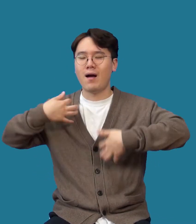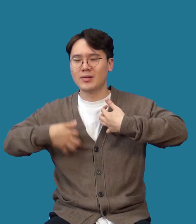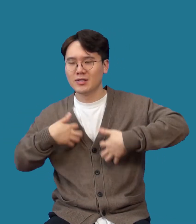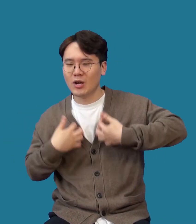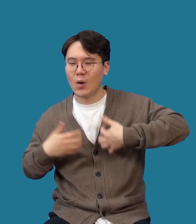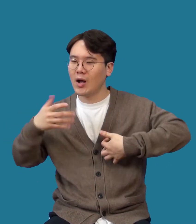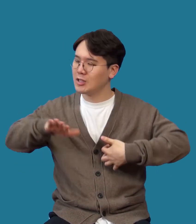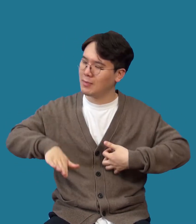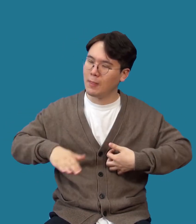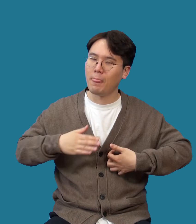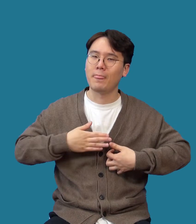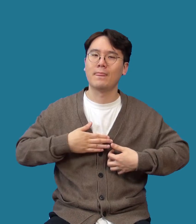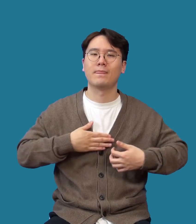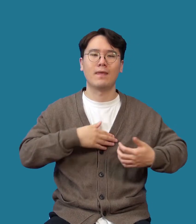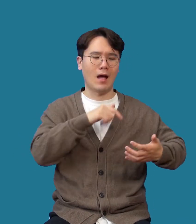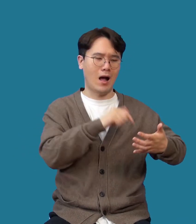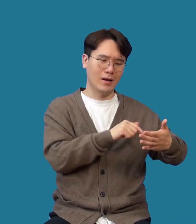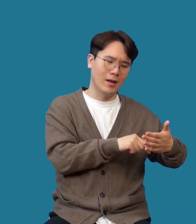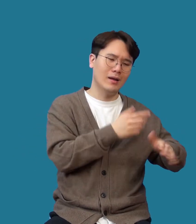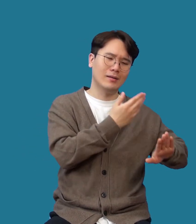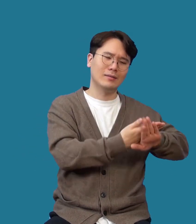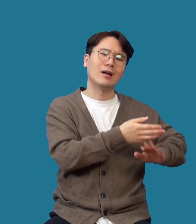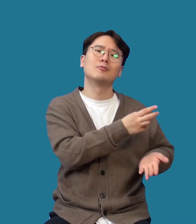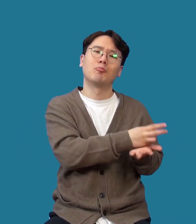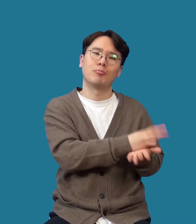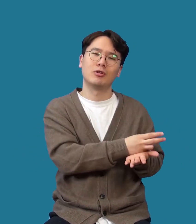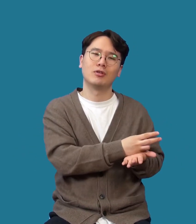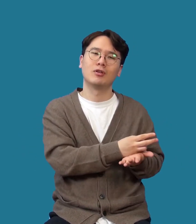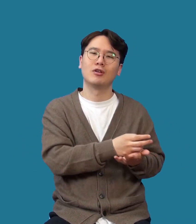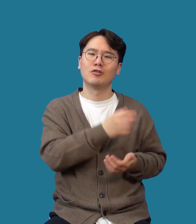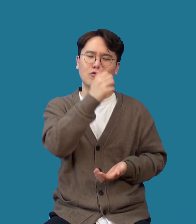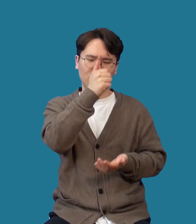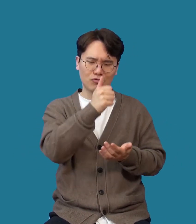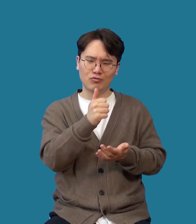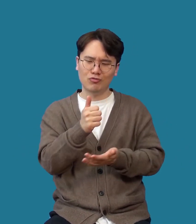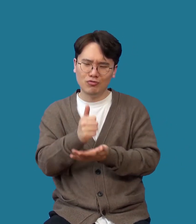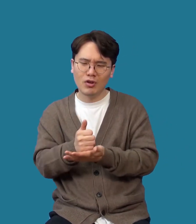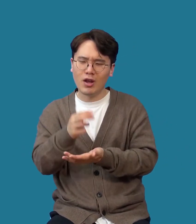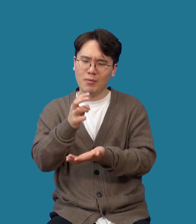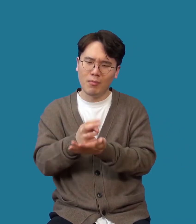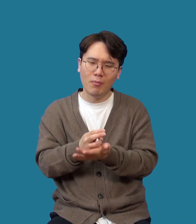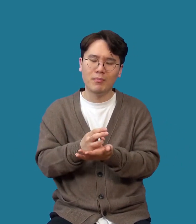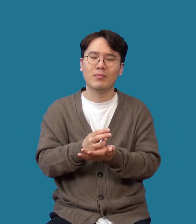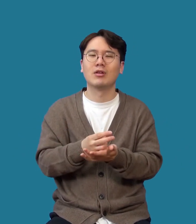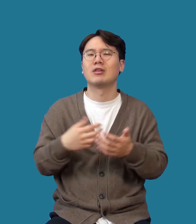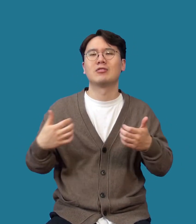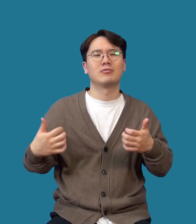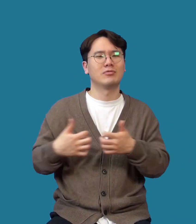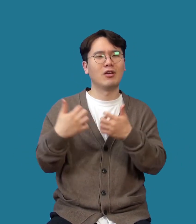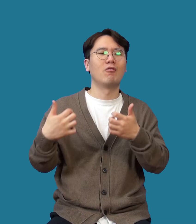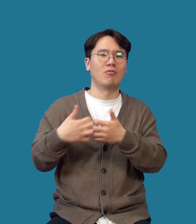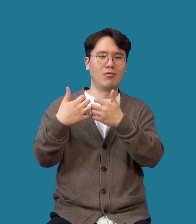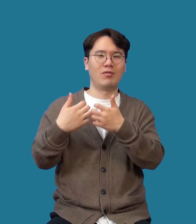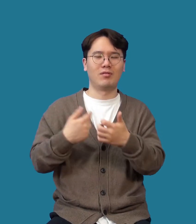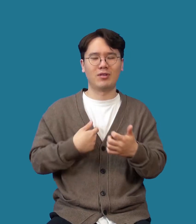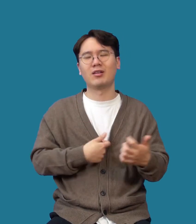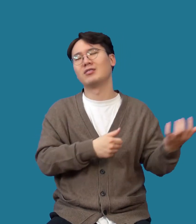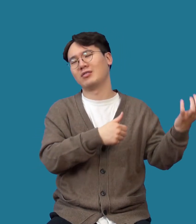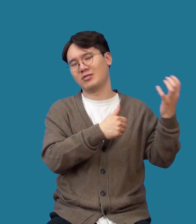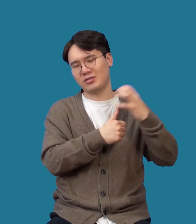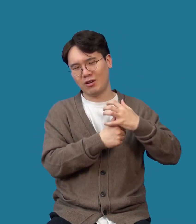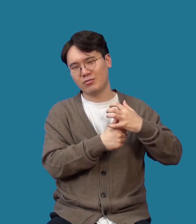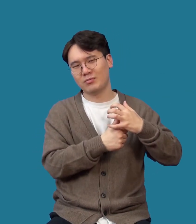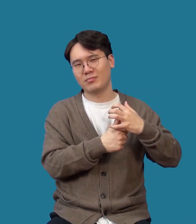내 마음의 법과 싸워 내 지체 속에 있는 죄의 법으로 나를 사로잡는 것을 보는도다.